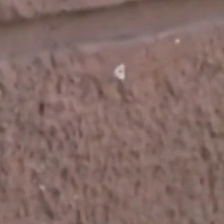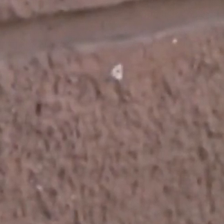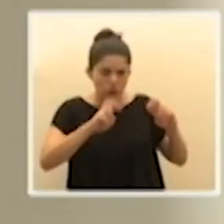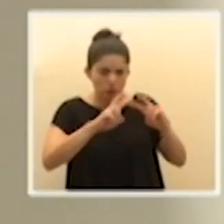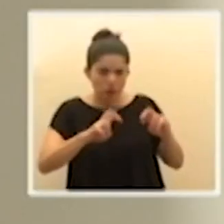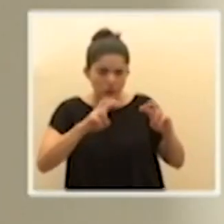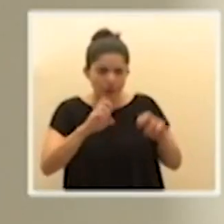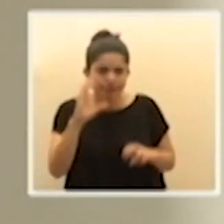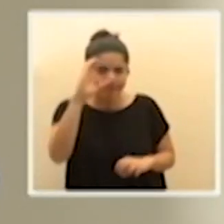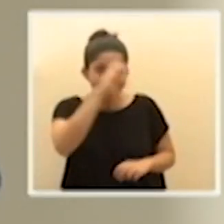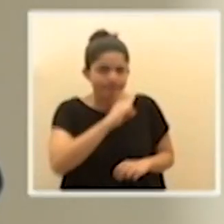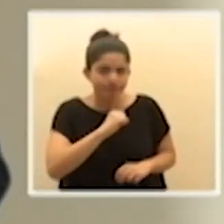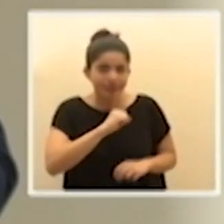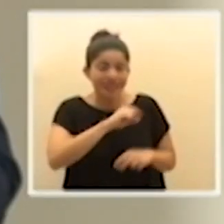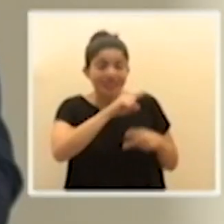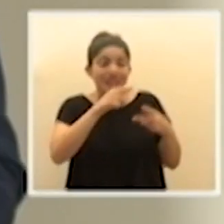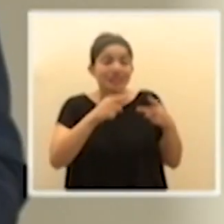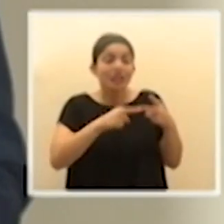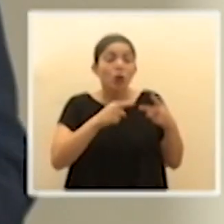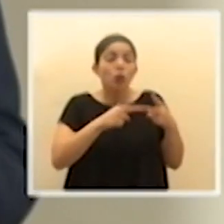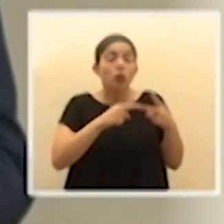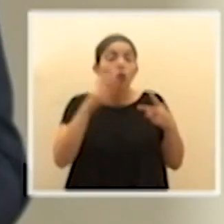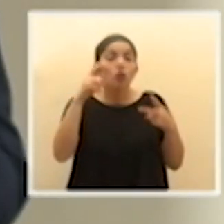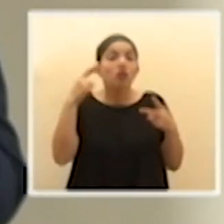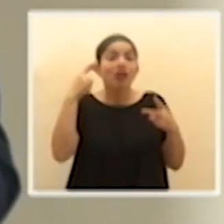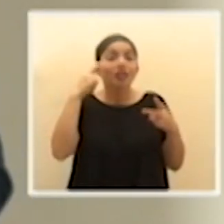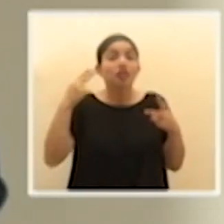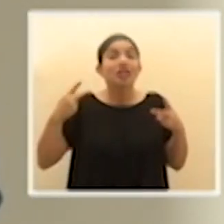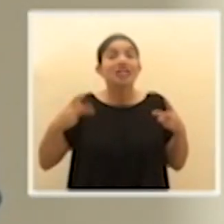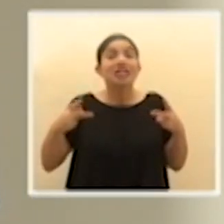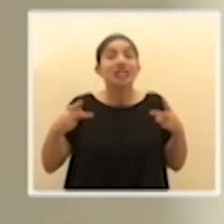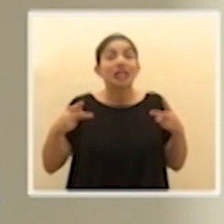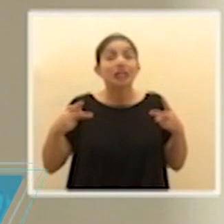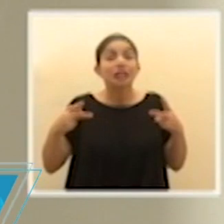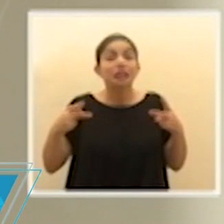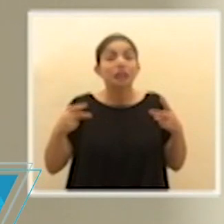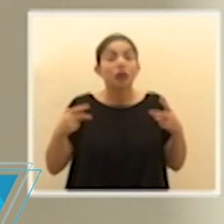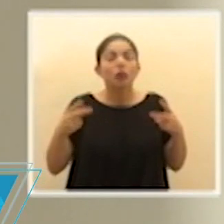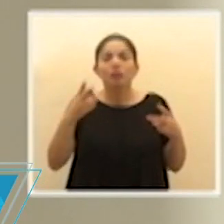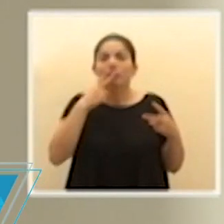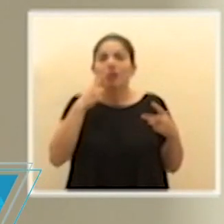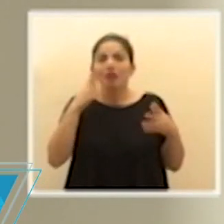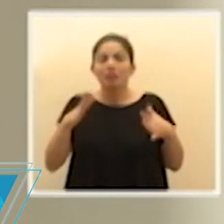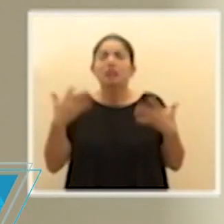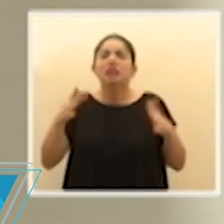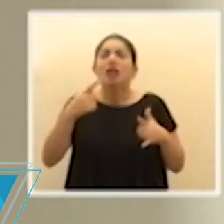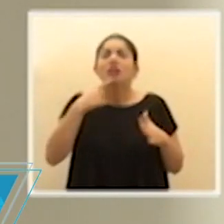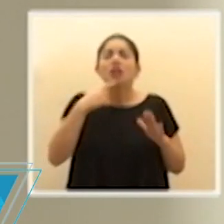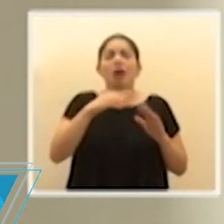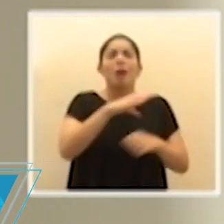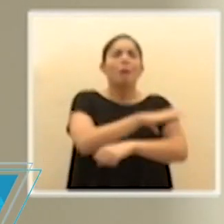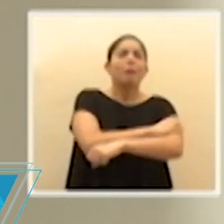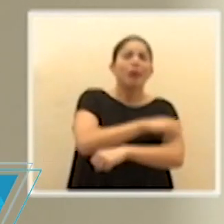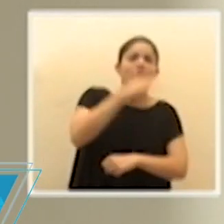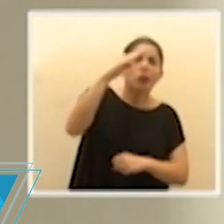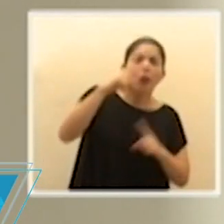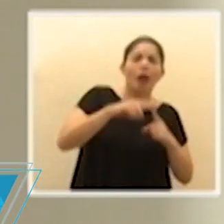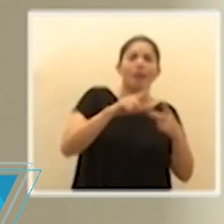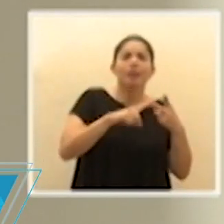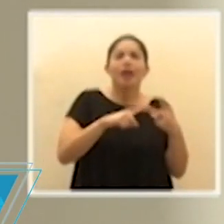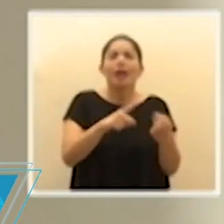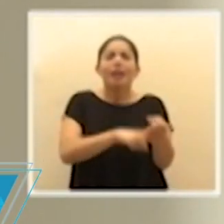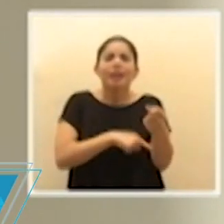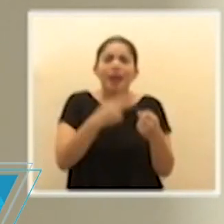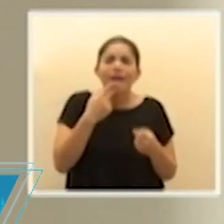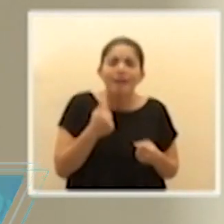cigarrillo. El segundo factor de riesgo es el tabaquismo. O sea, hemos hablado de hipertensión,